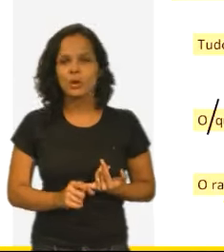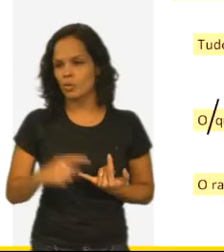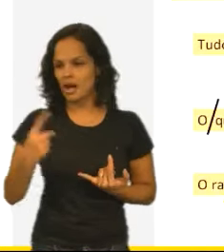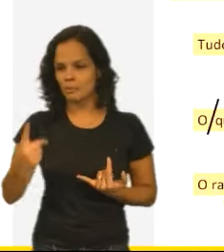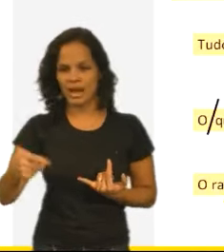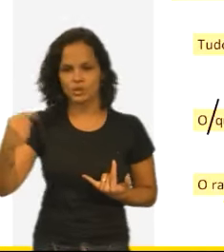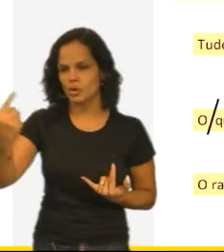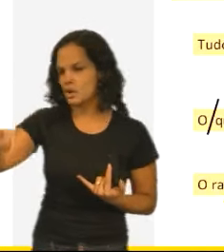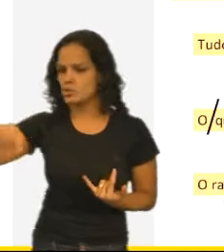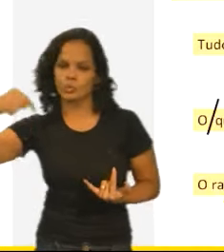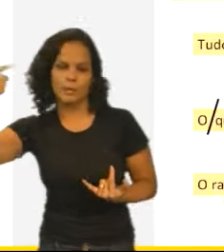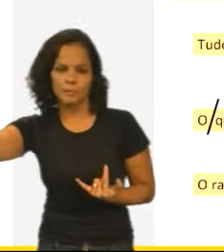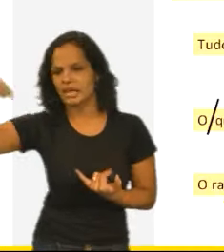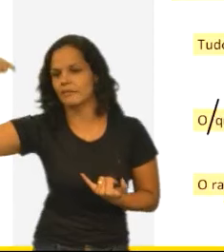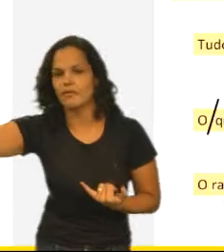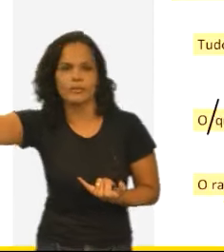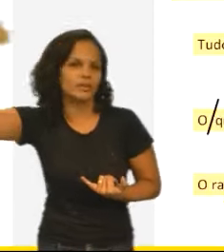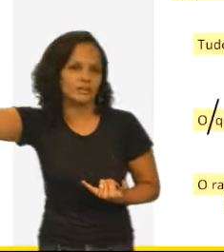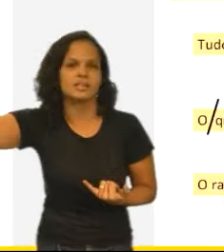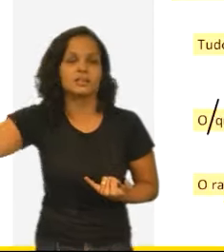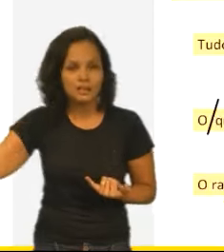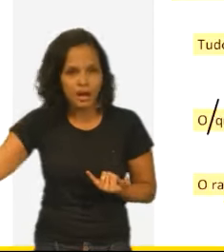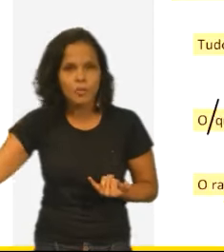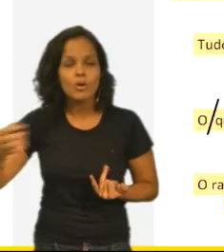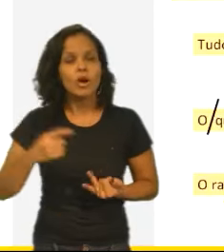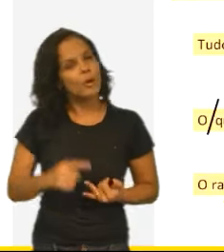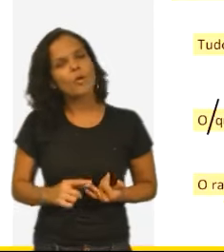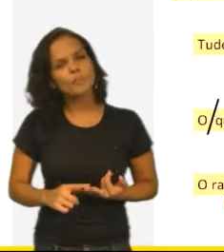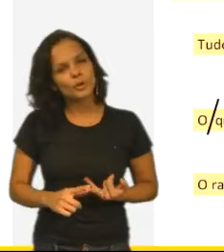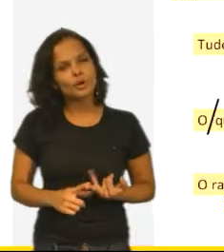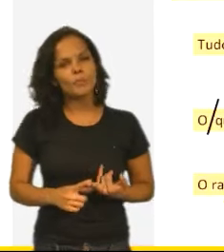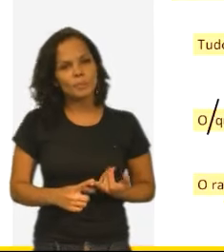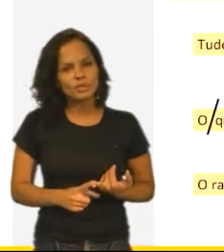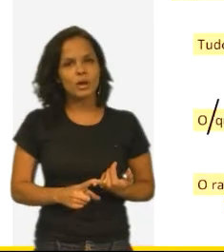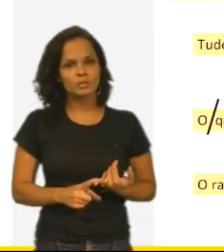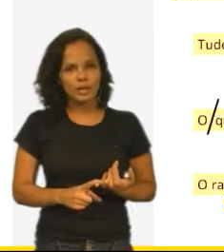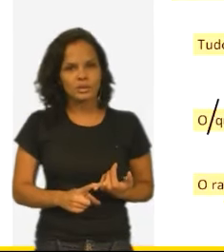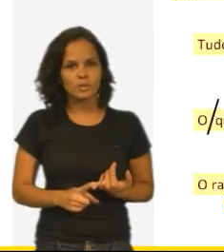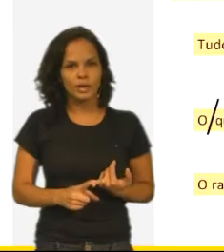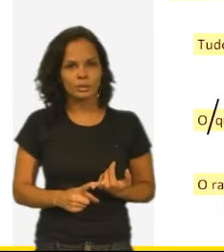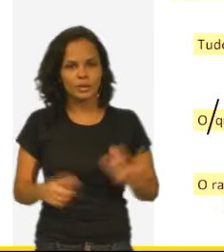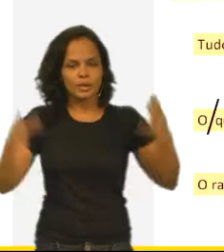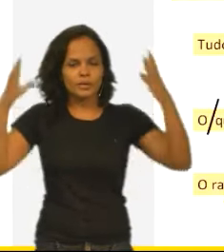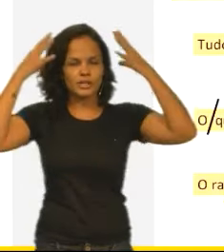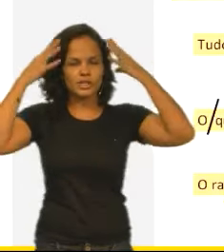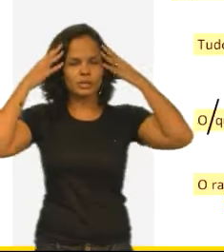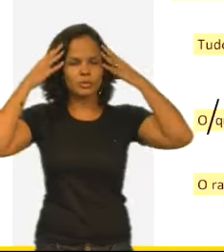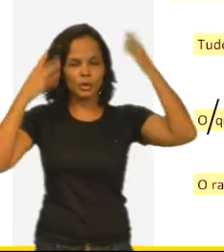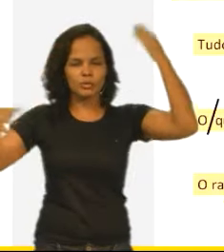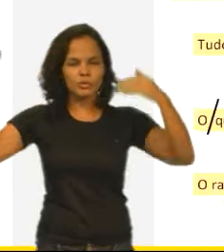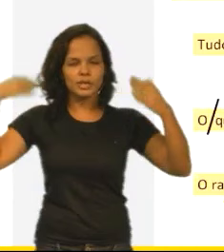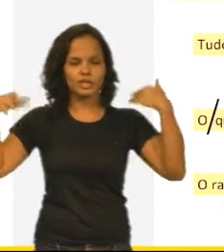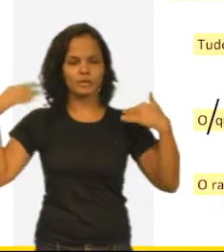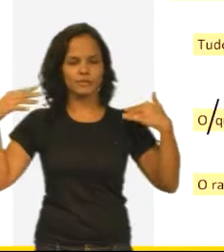o rapaz, o garoto, a mãe, a vovó e etc. e tal, ou um pronome pessoal do caso reto. Fechando o olho e